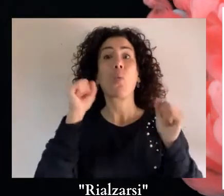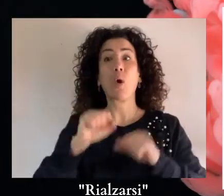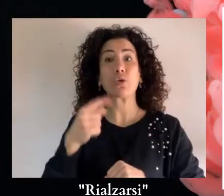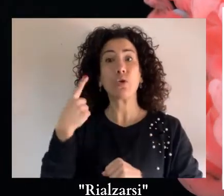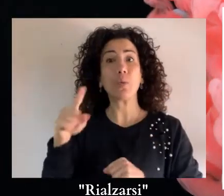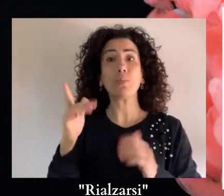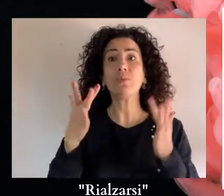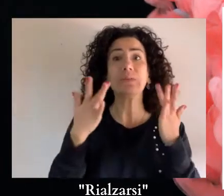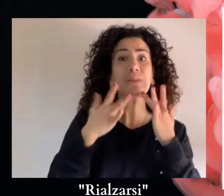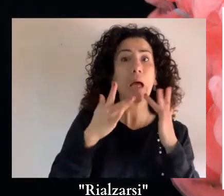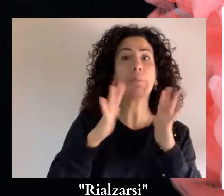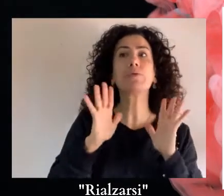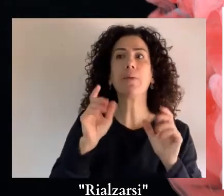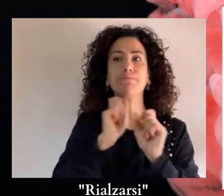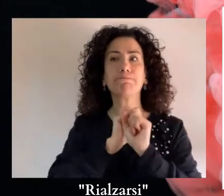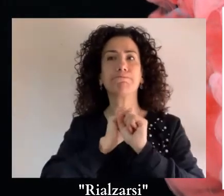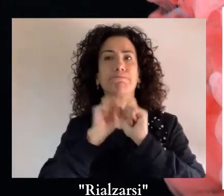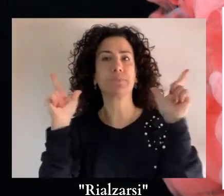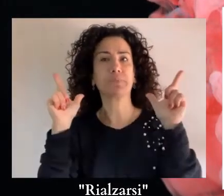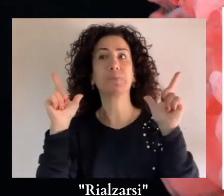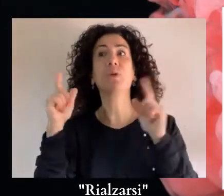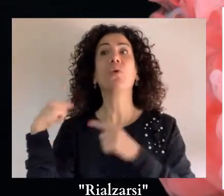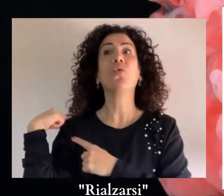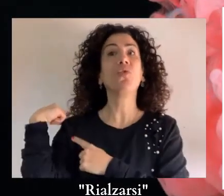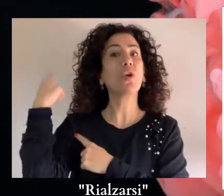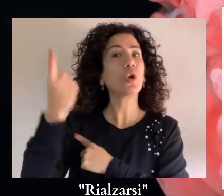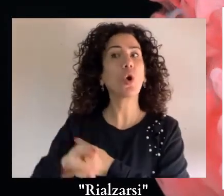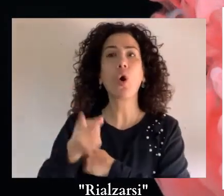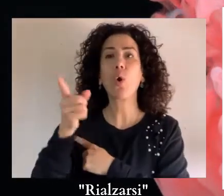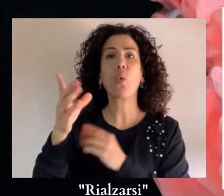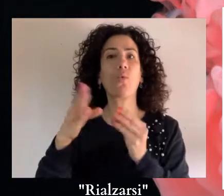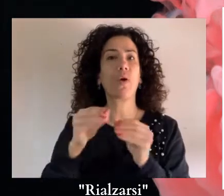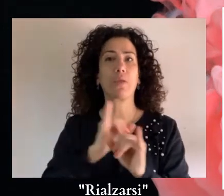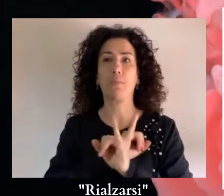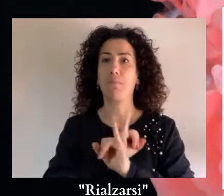che Gesù abbia mai compiuto.